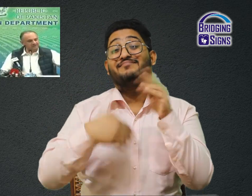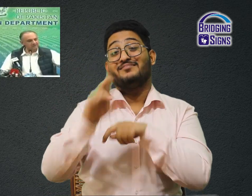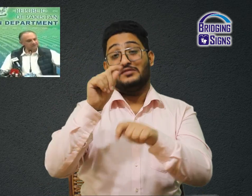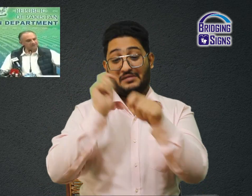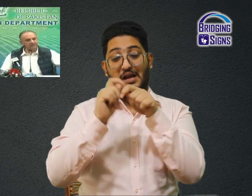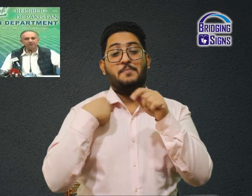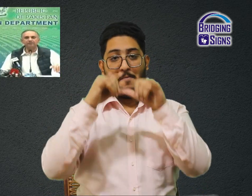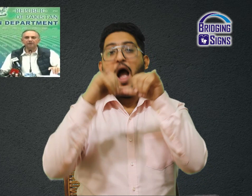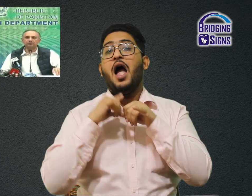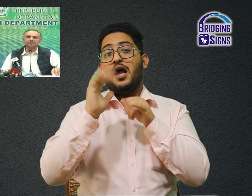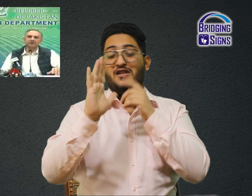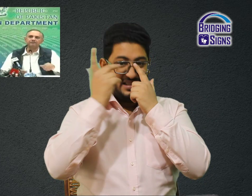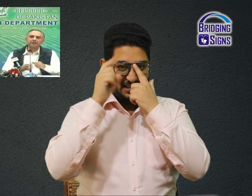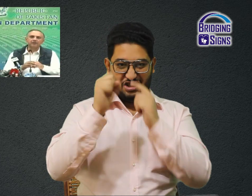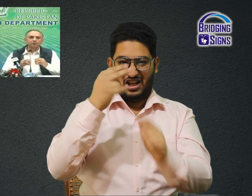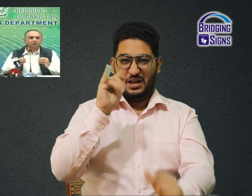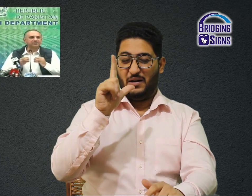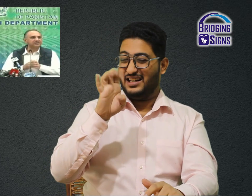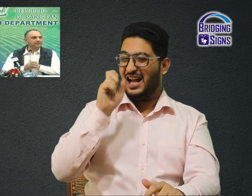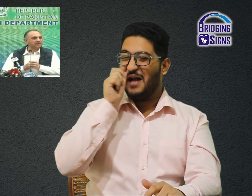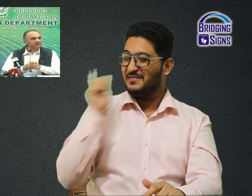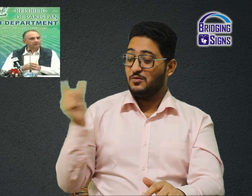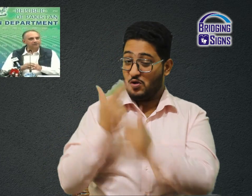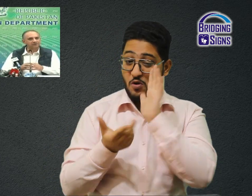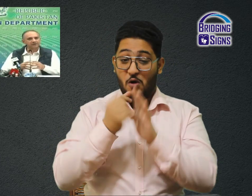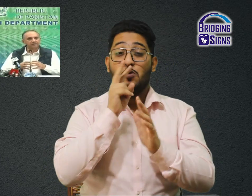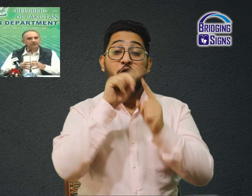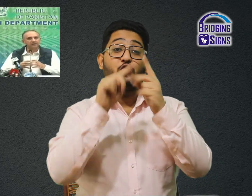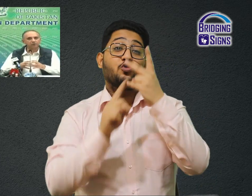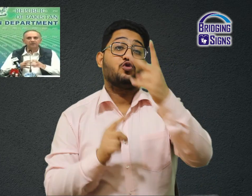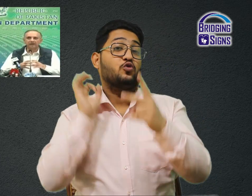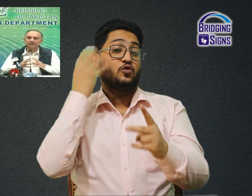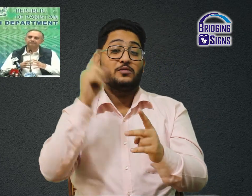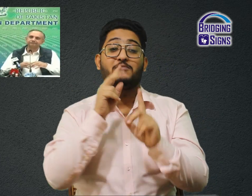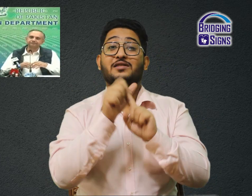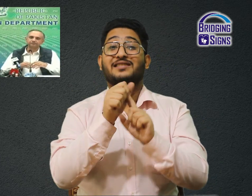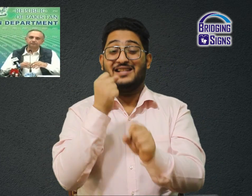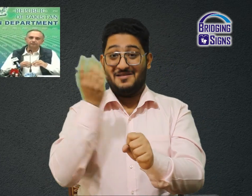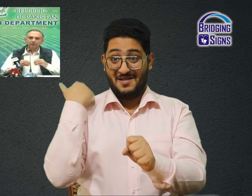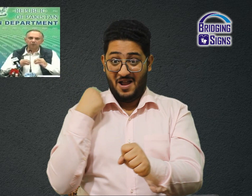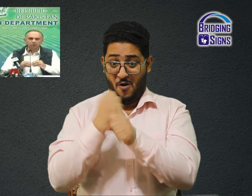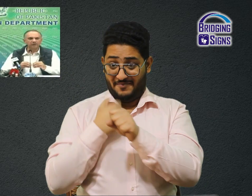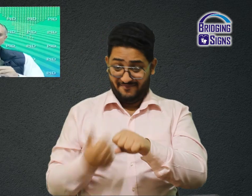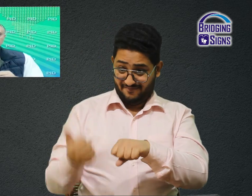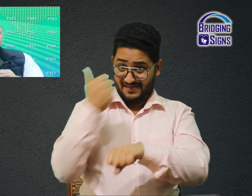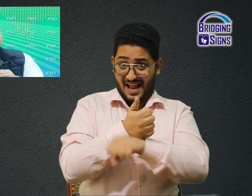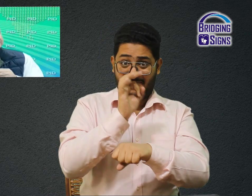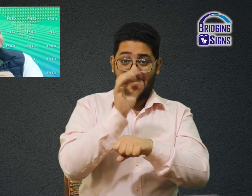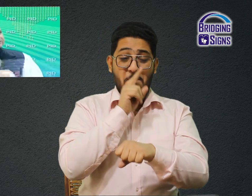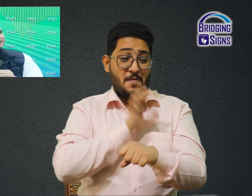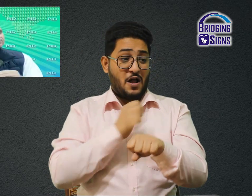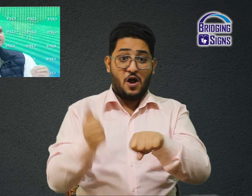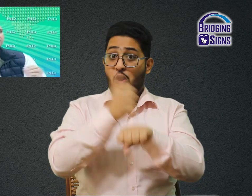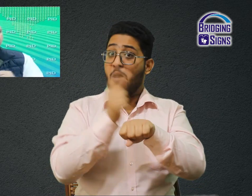क्या कुछ कर सकते हैं, जिस तरह शिबली साहब ने भी बिल्कुल दुरुस्त कहा, दो चीज़ें जहन में रखें। जिस वक्त हमारी हुकूमत आई उस वक्त